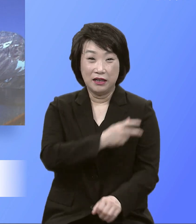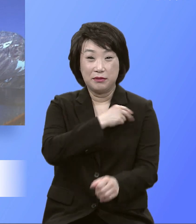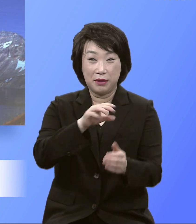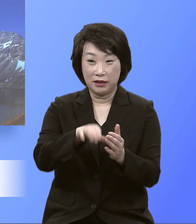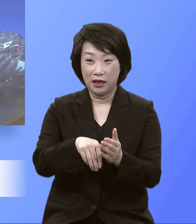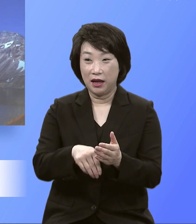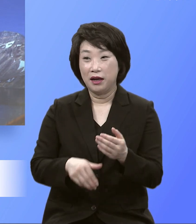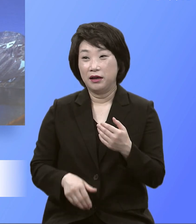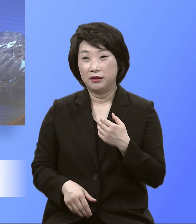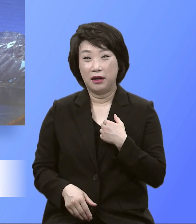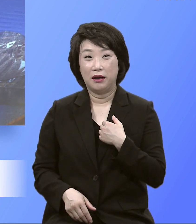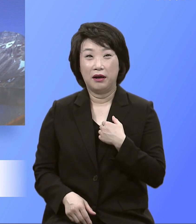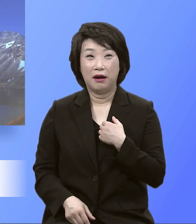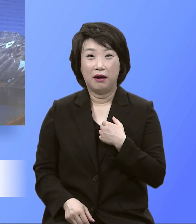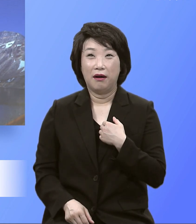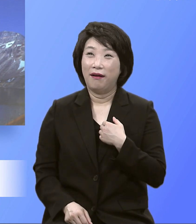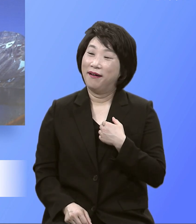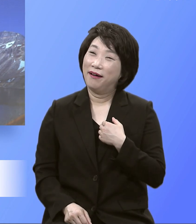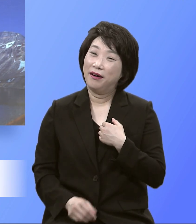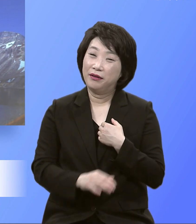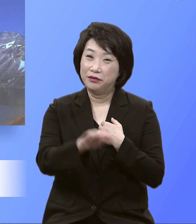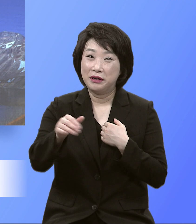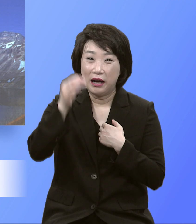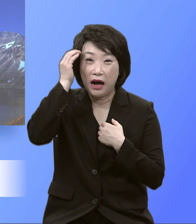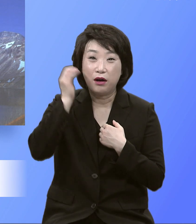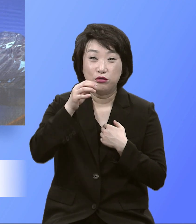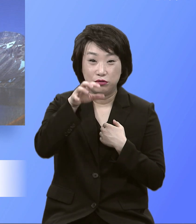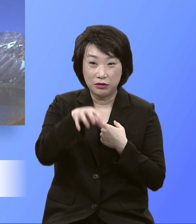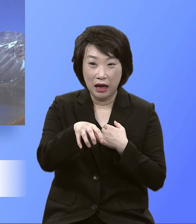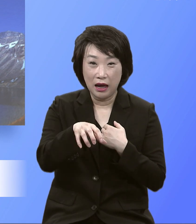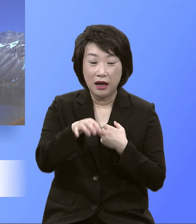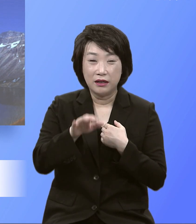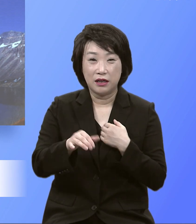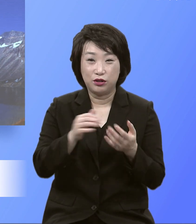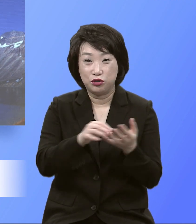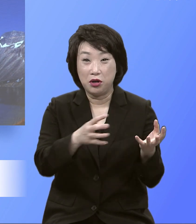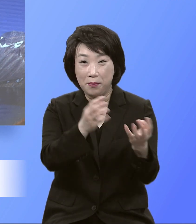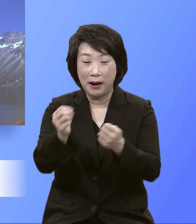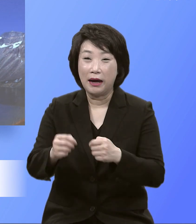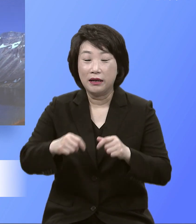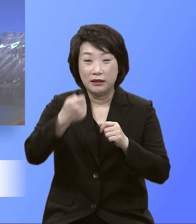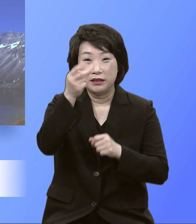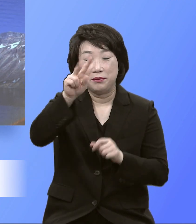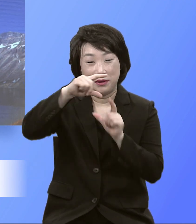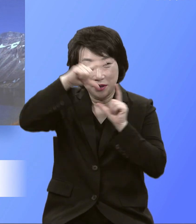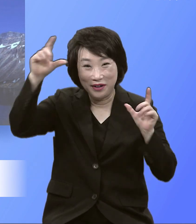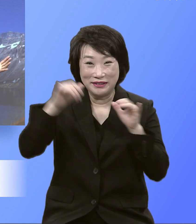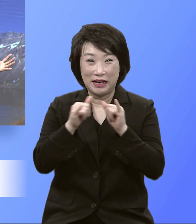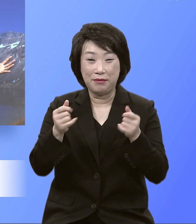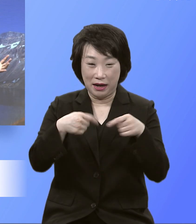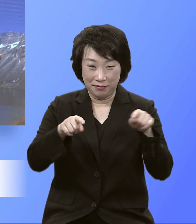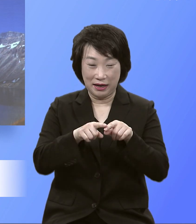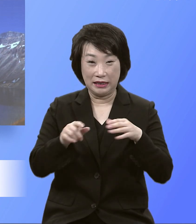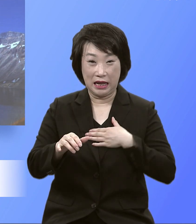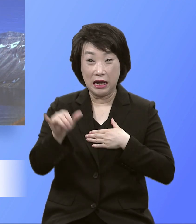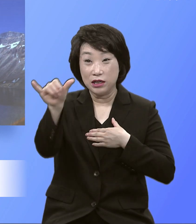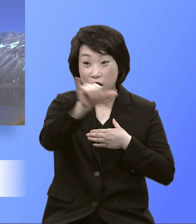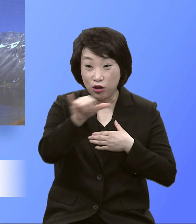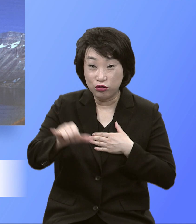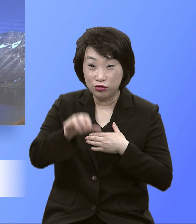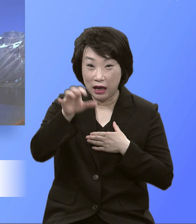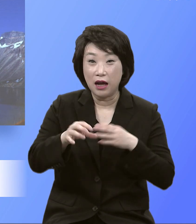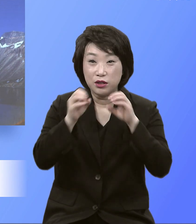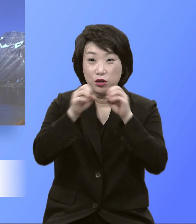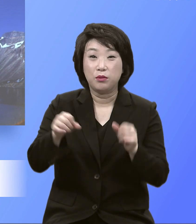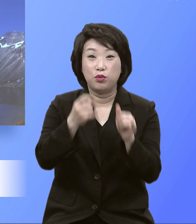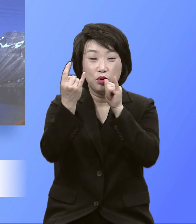때도 참 우리나라에 많은 그 연예인들 데리고 전국에 이제 전도 집회